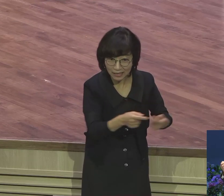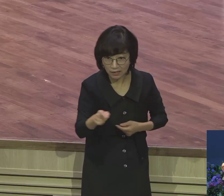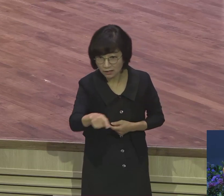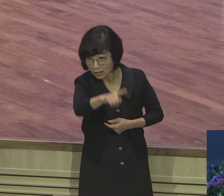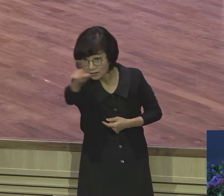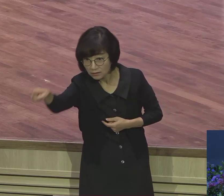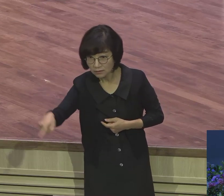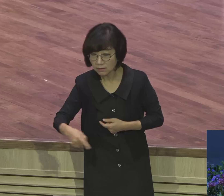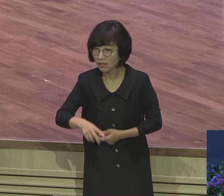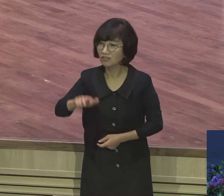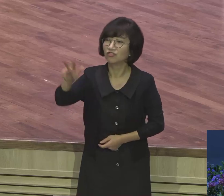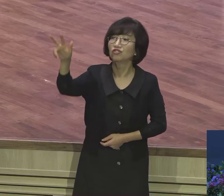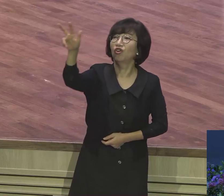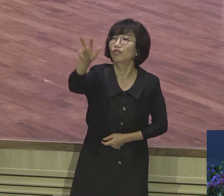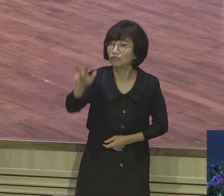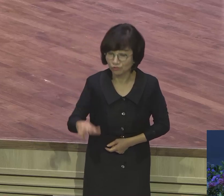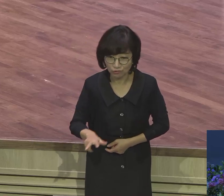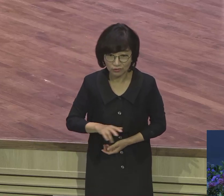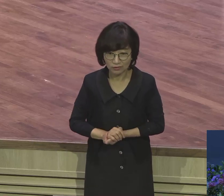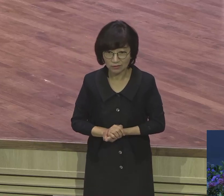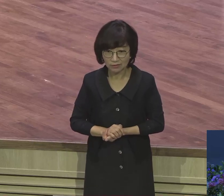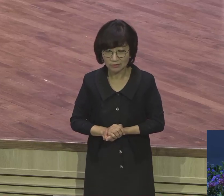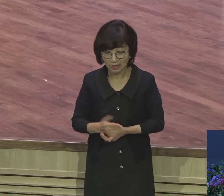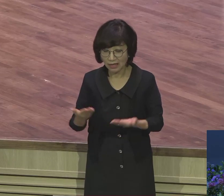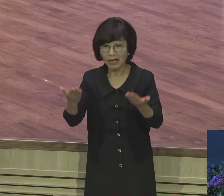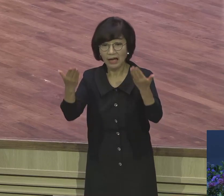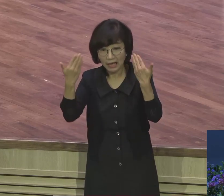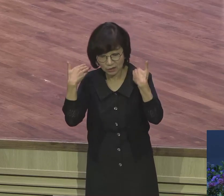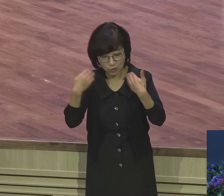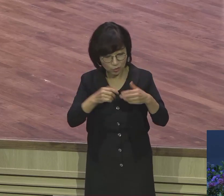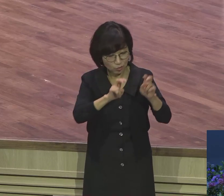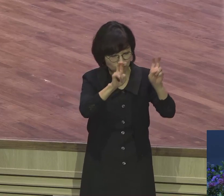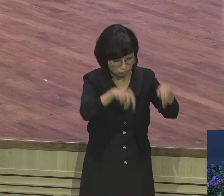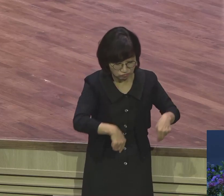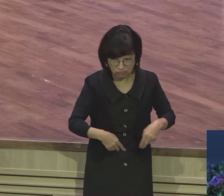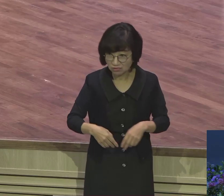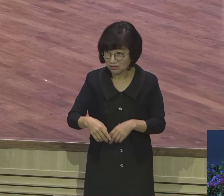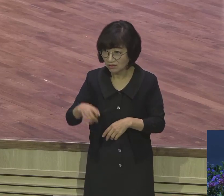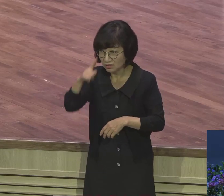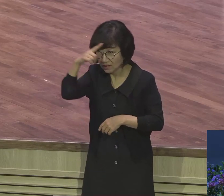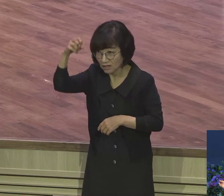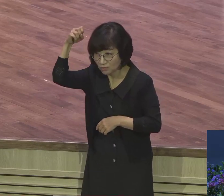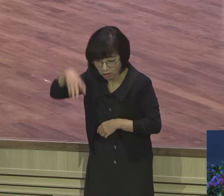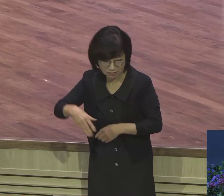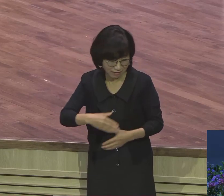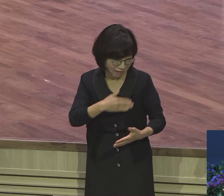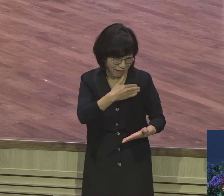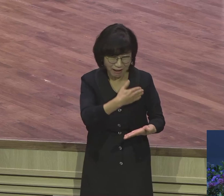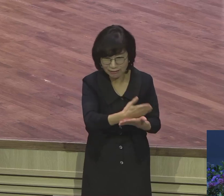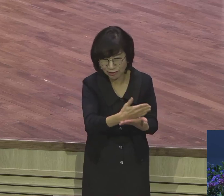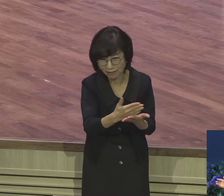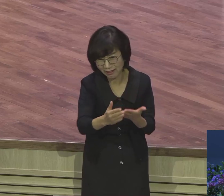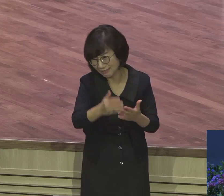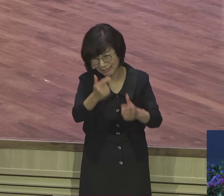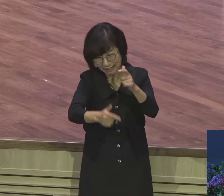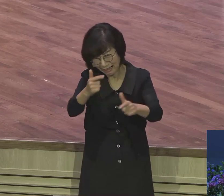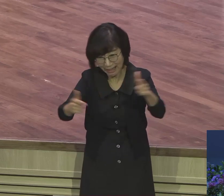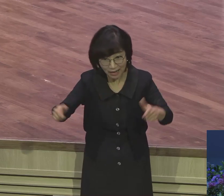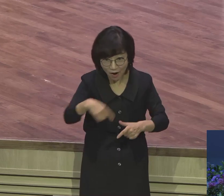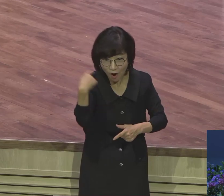다 모여요. 가문도 학벌도 성격도 문화도 수준도 다 각양각색 다